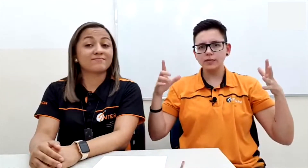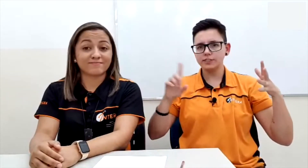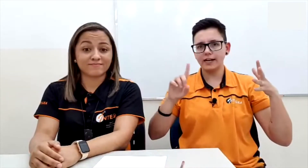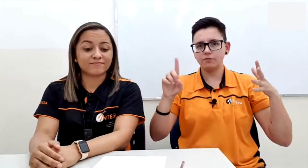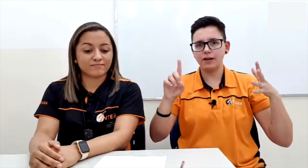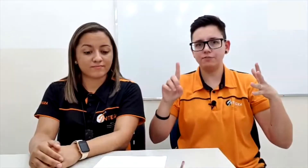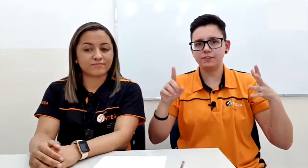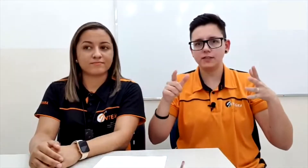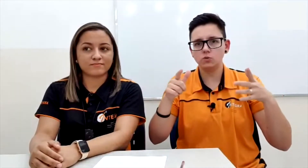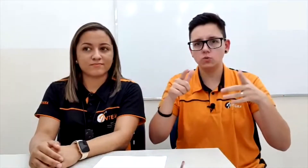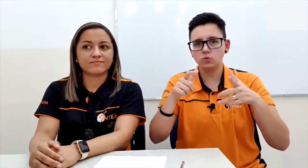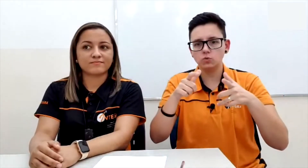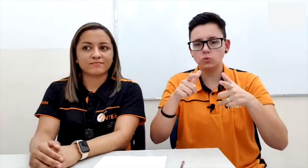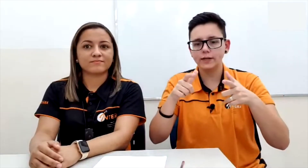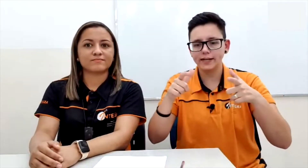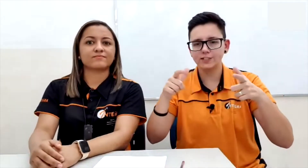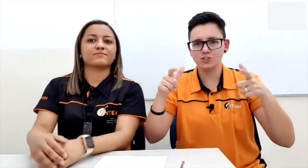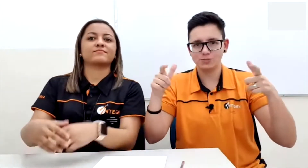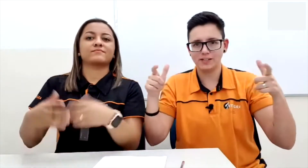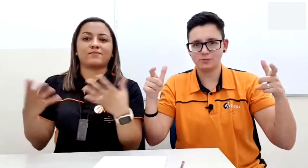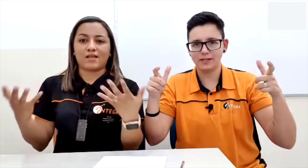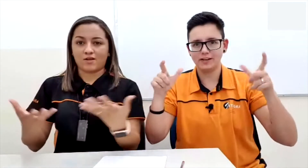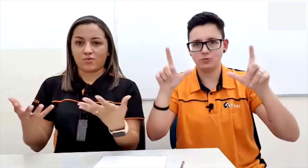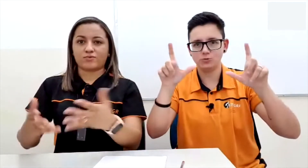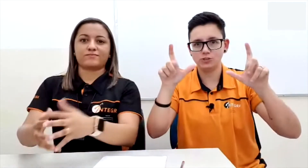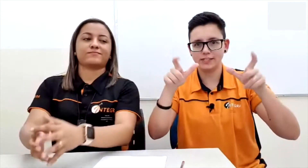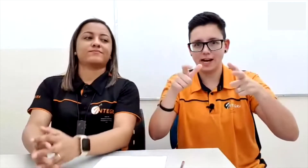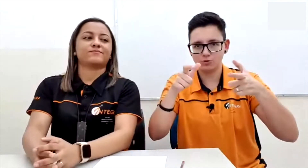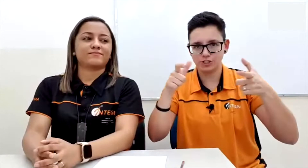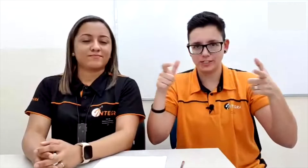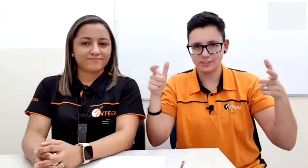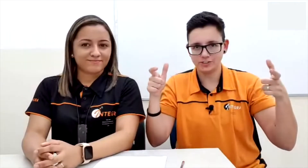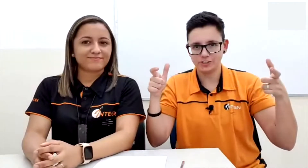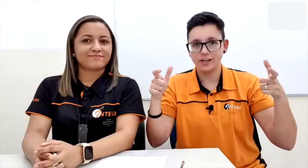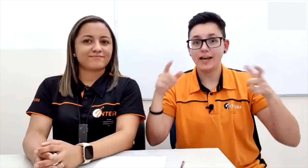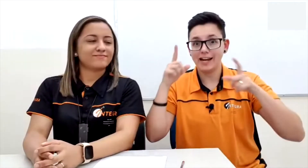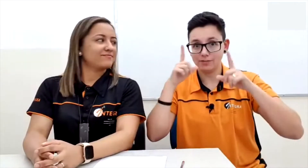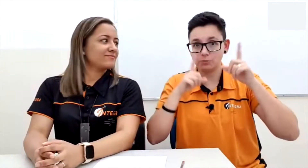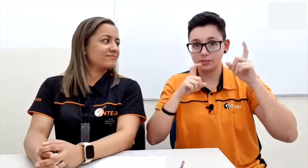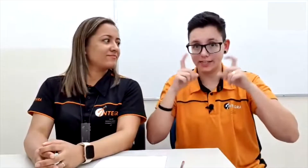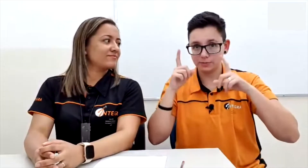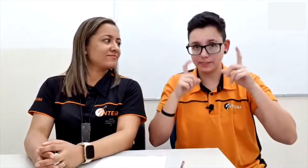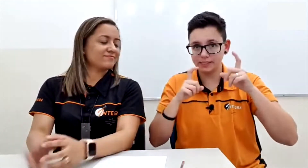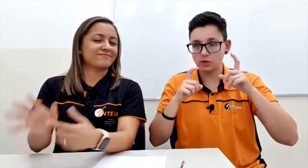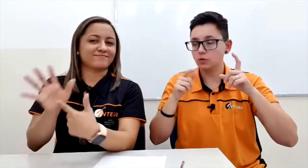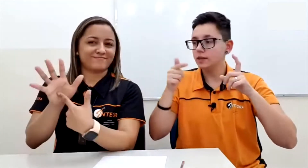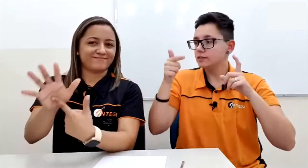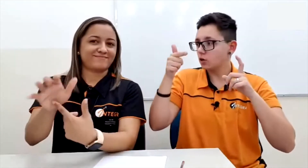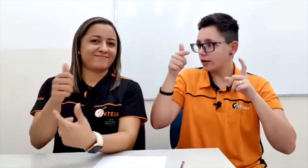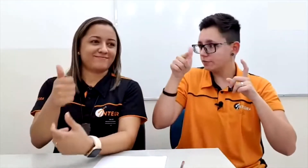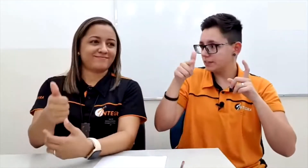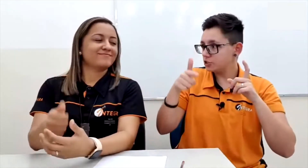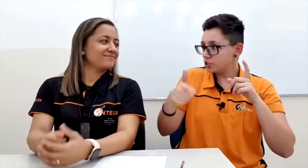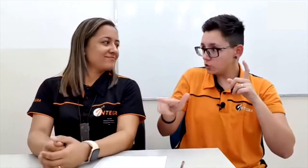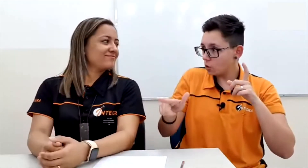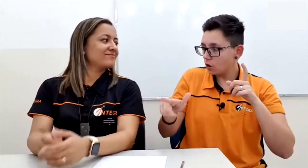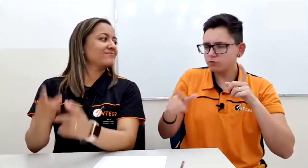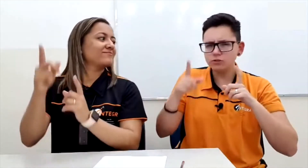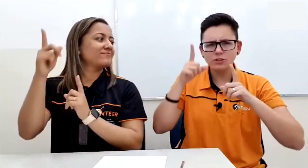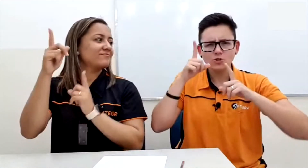Ela não vai fazer o grande mesmo, né? O sinal de grande. Ela vai mostrar na expressão. Então, agora faz de novo com